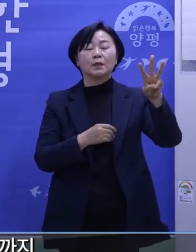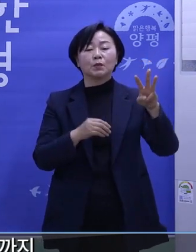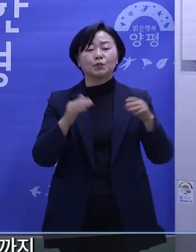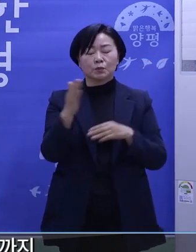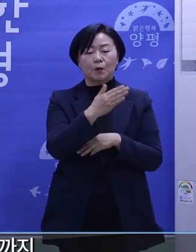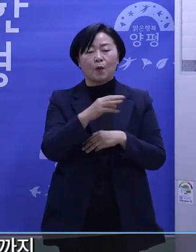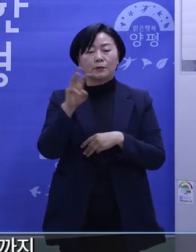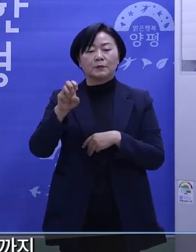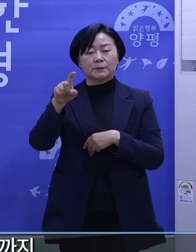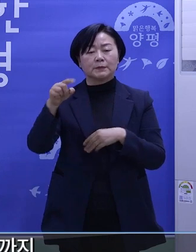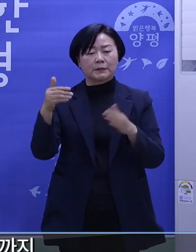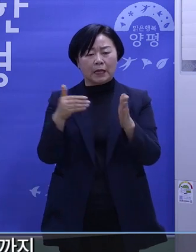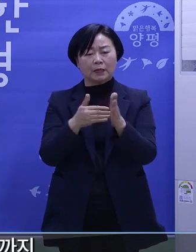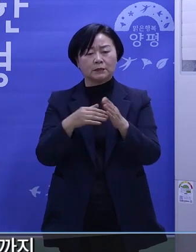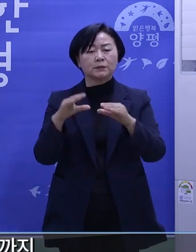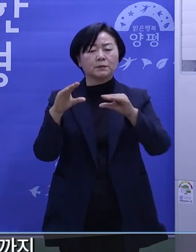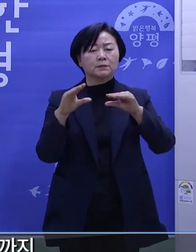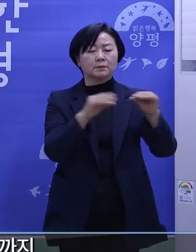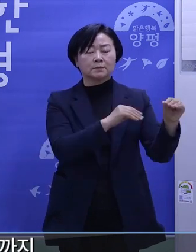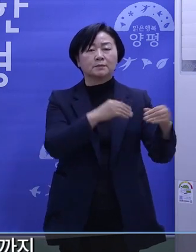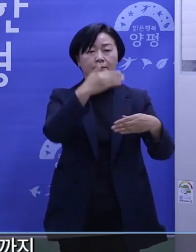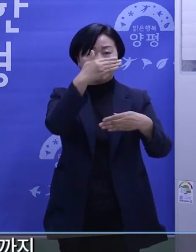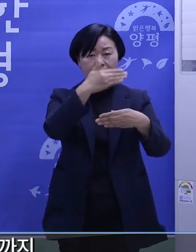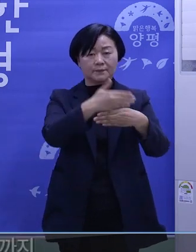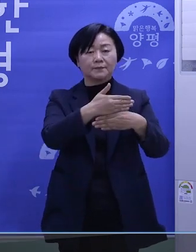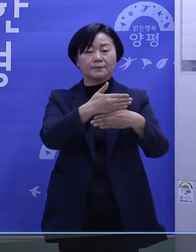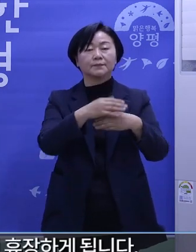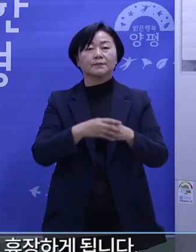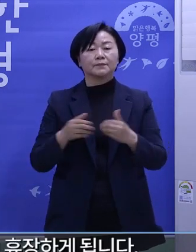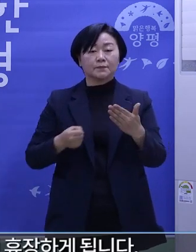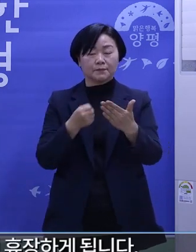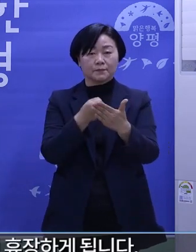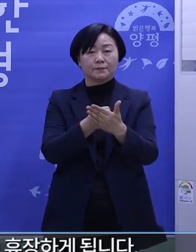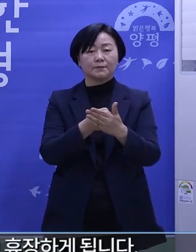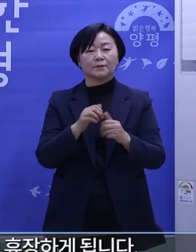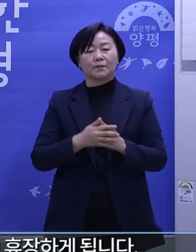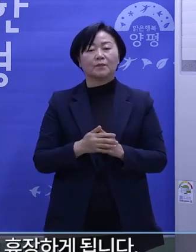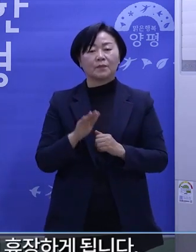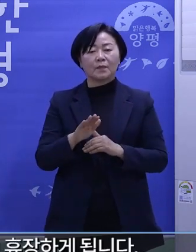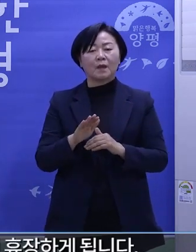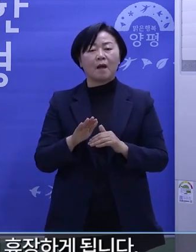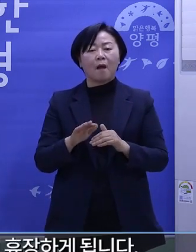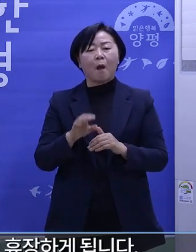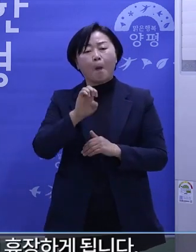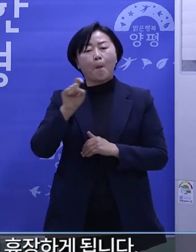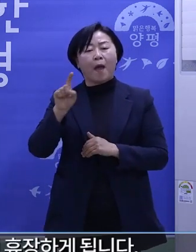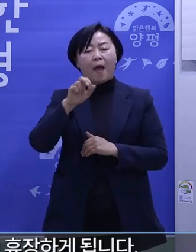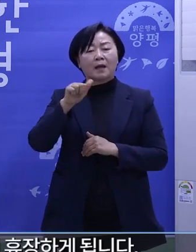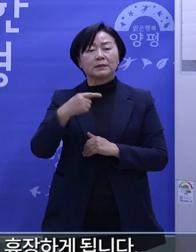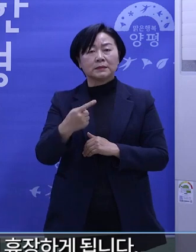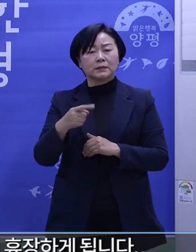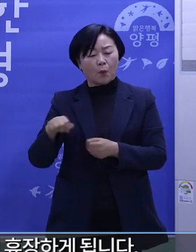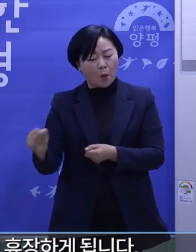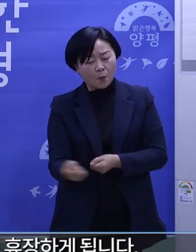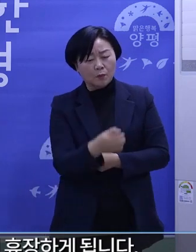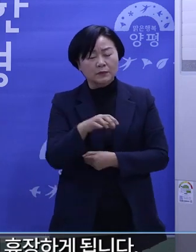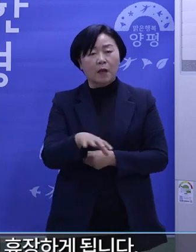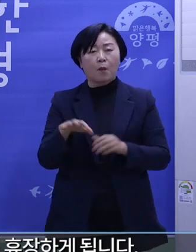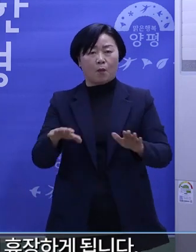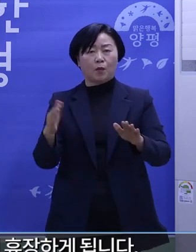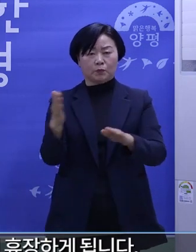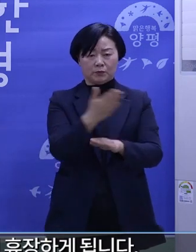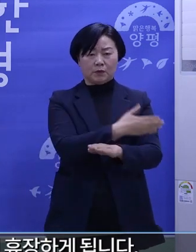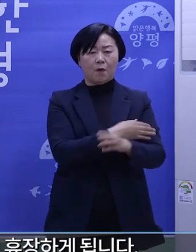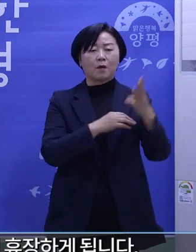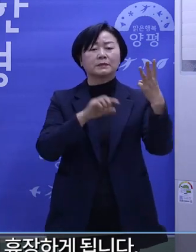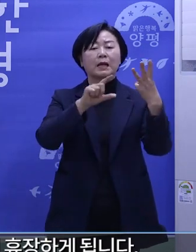30일까지 중단하기로 결정하였습니다. 더불어 양평 파크 골프장은 오늘부터